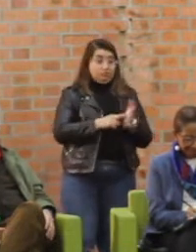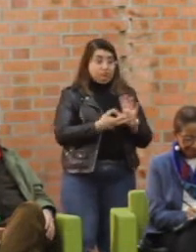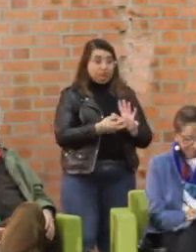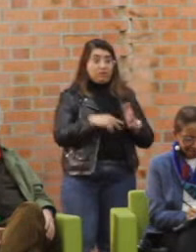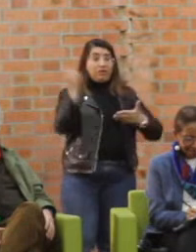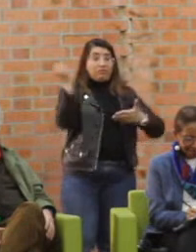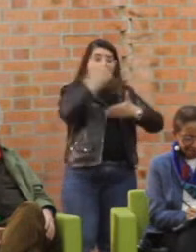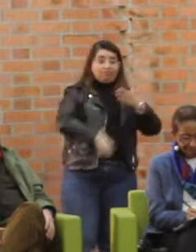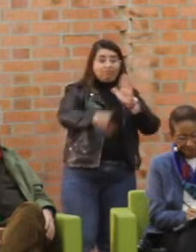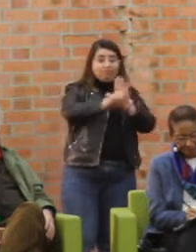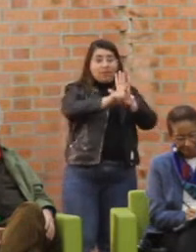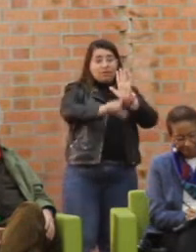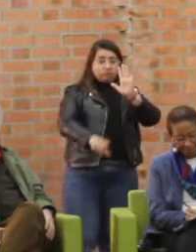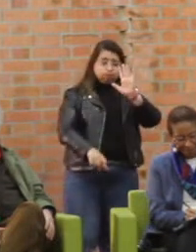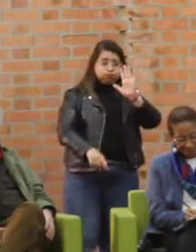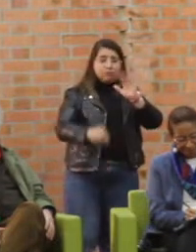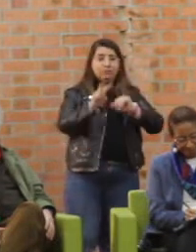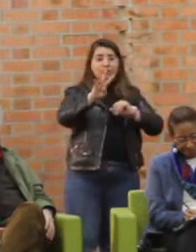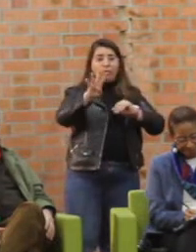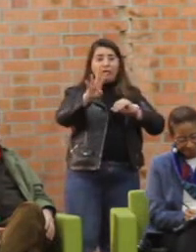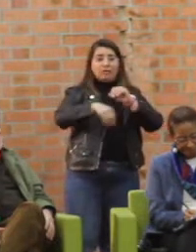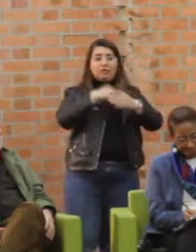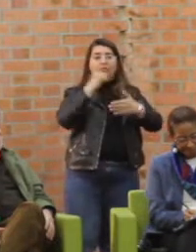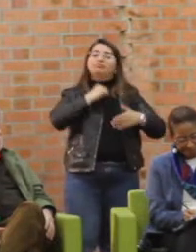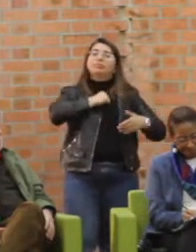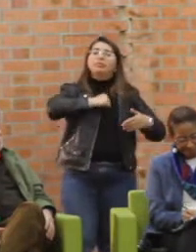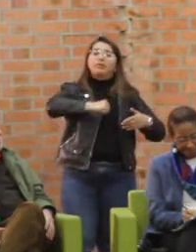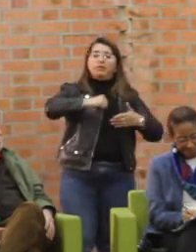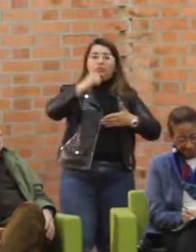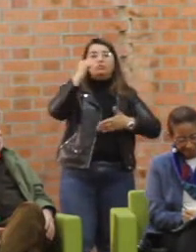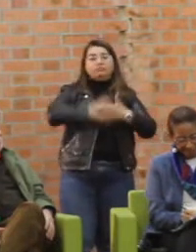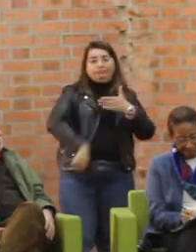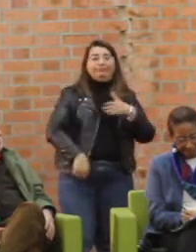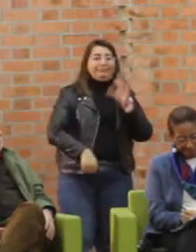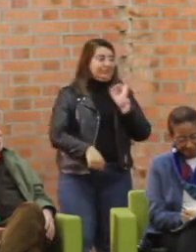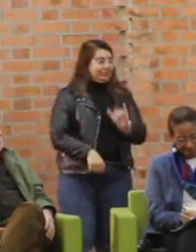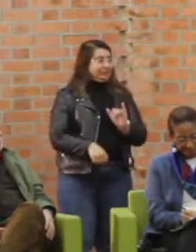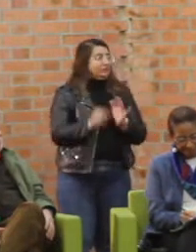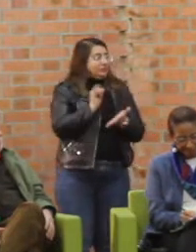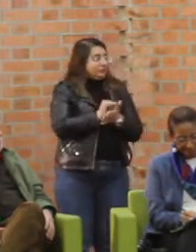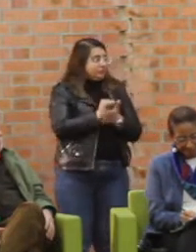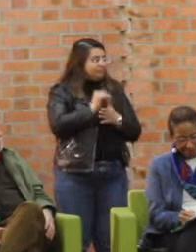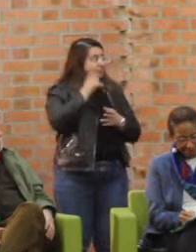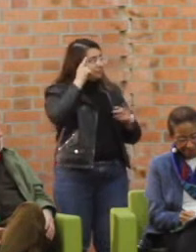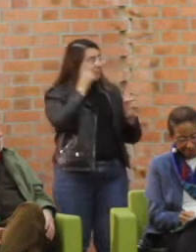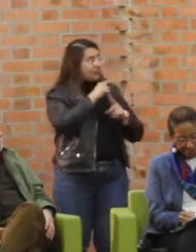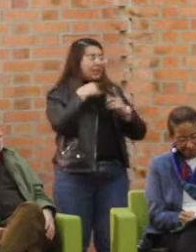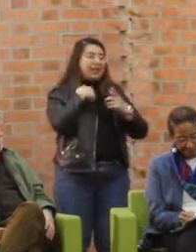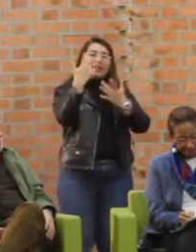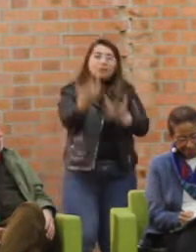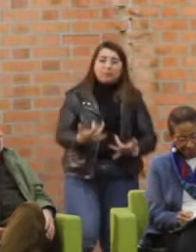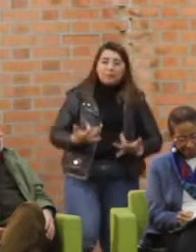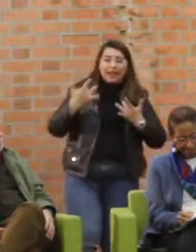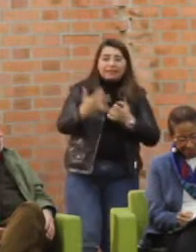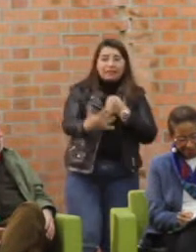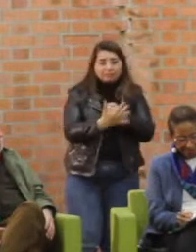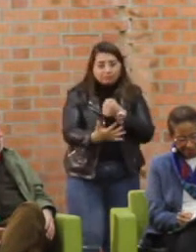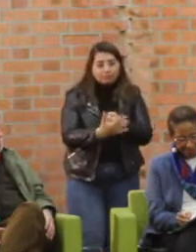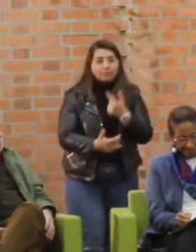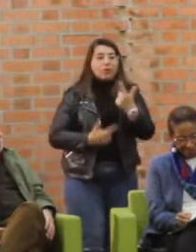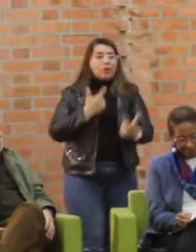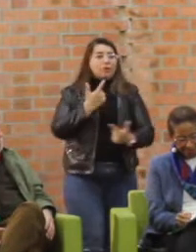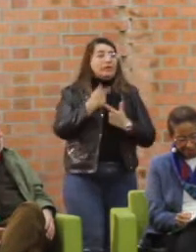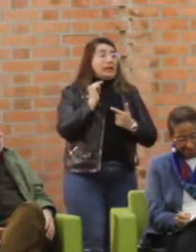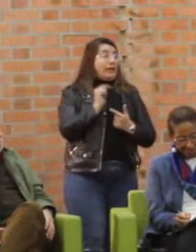del aborto hasta las veinticuatro semanas y que sigue siendo un reto en términos de precisamente esa despenalización social o si queremos